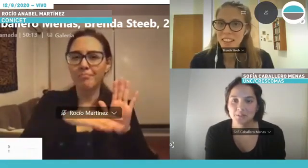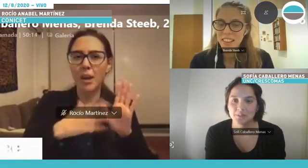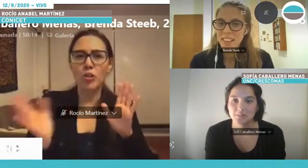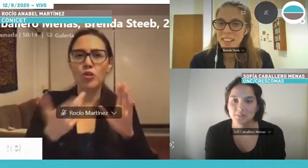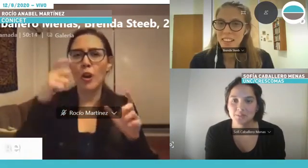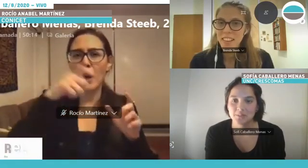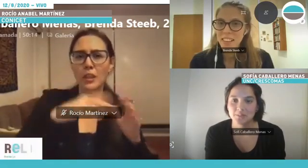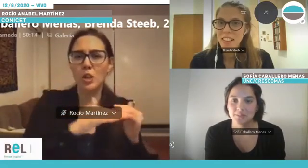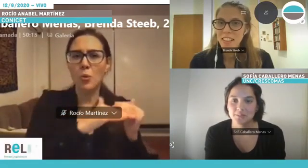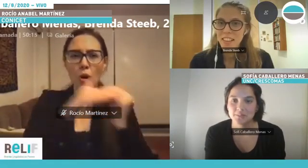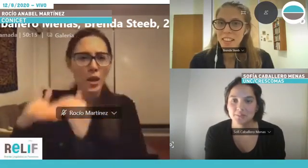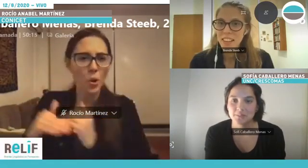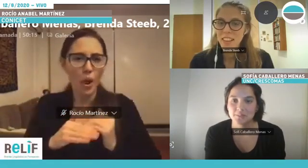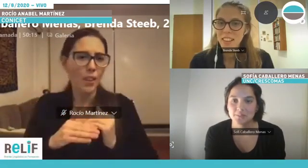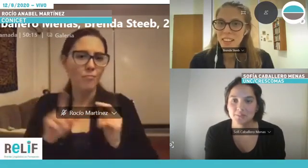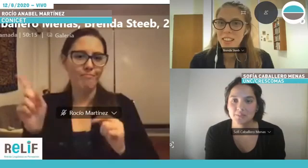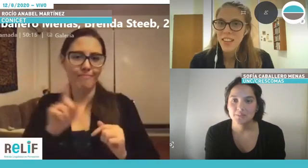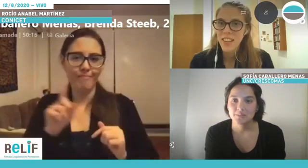adjetivo